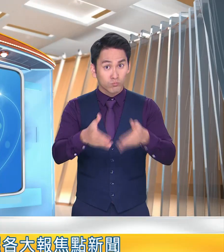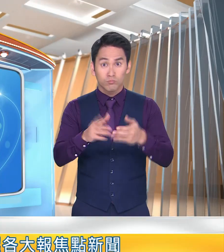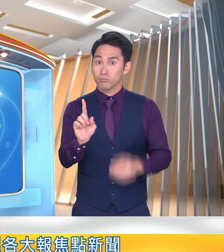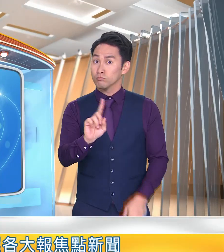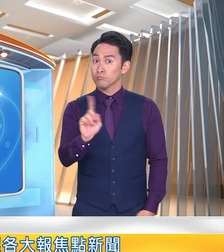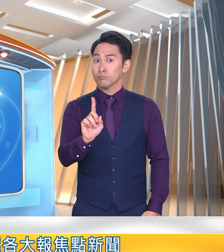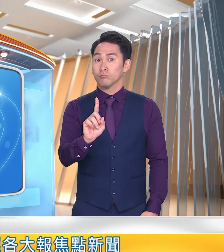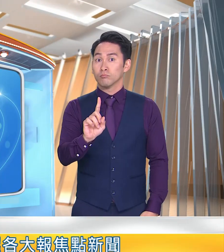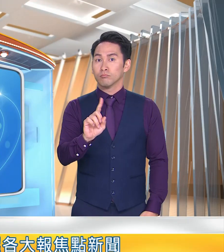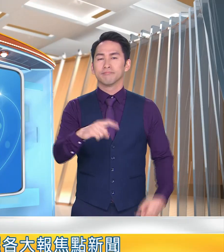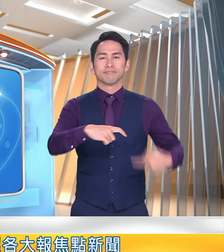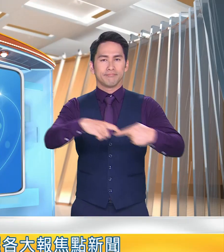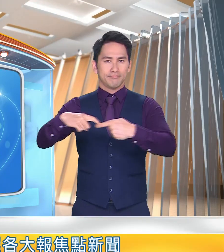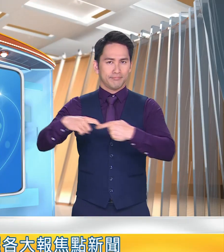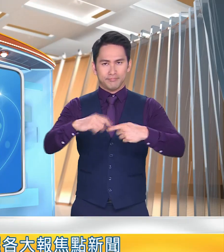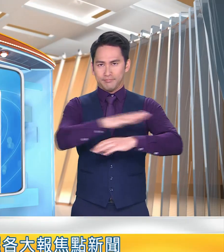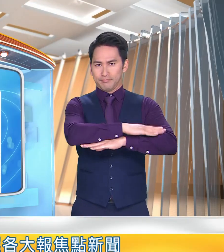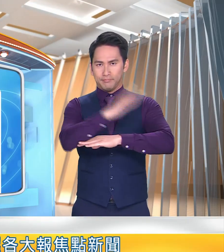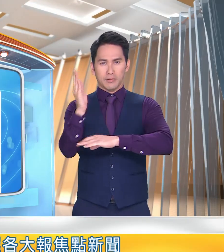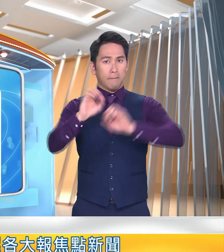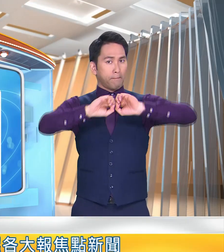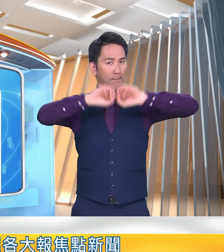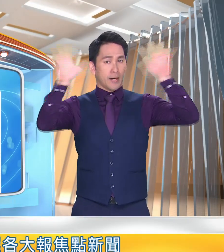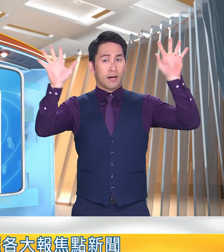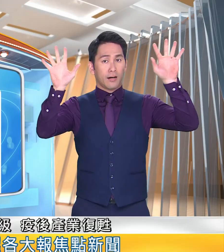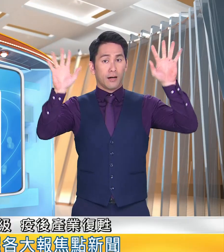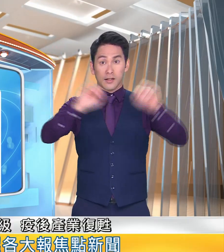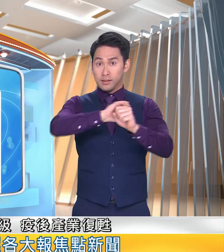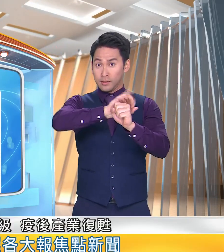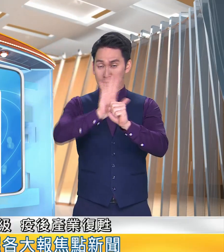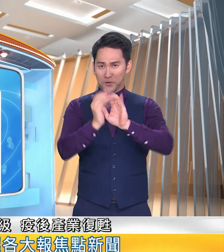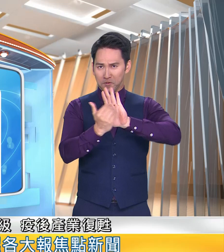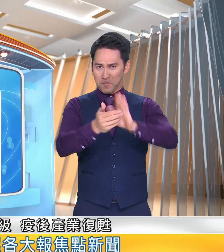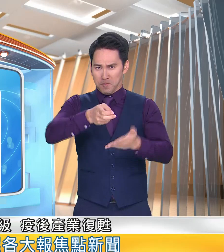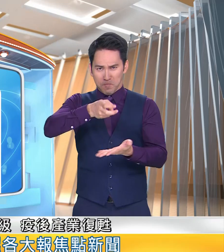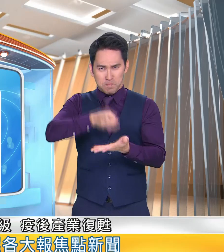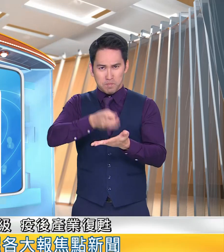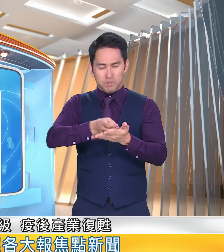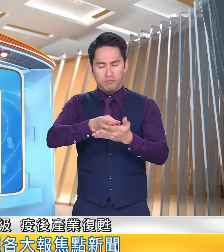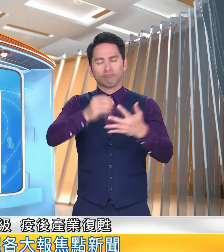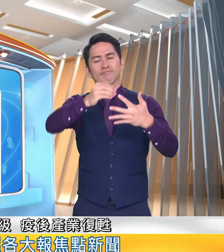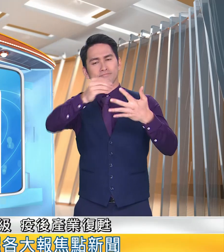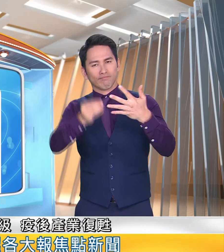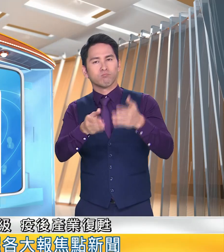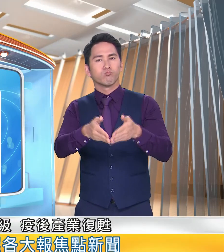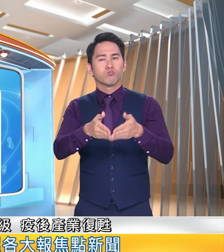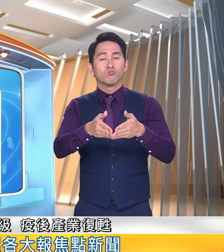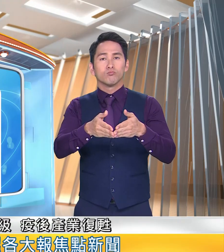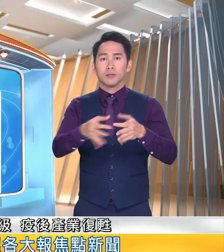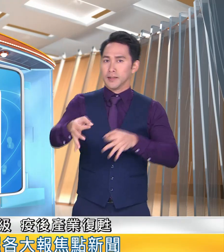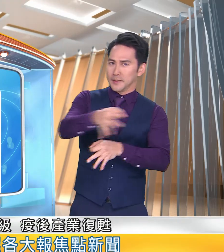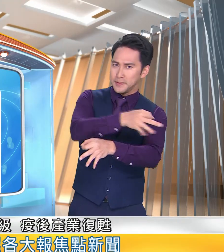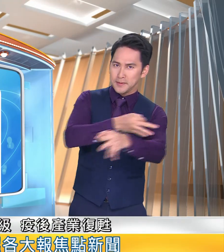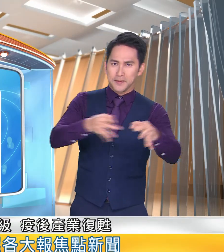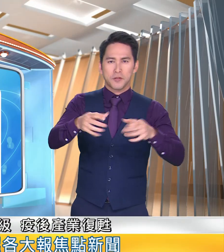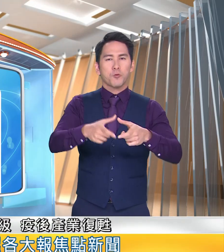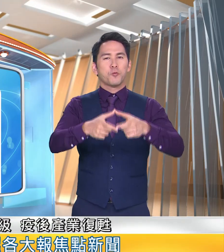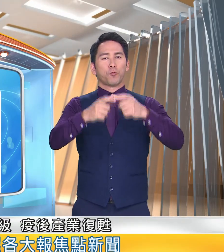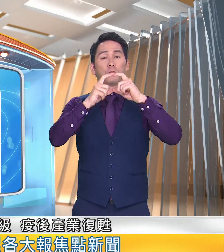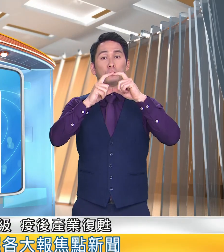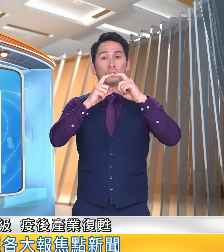来看到，联合报报道，新冠疫情即将降级，疫后产业复